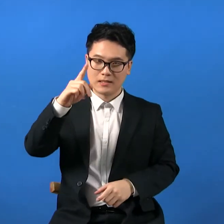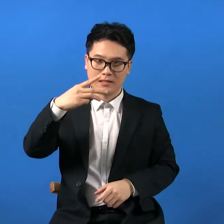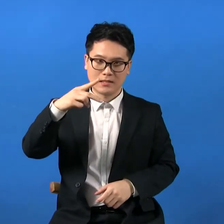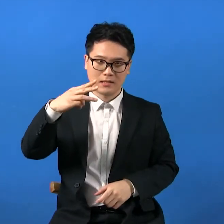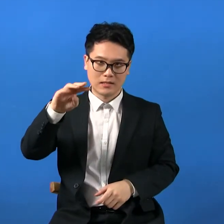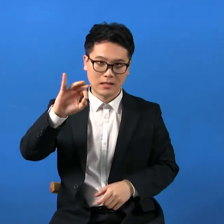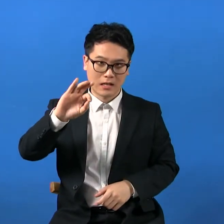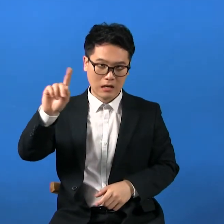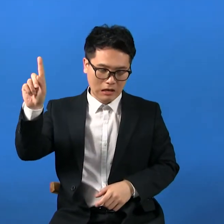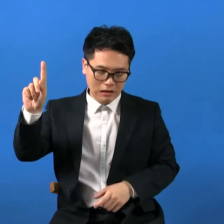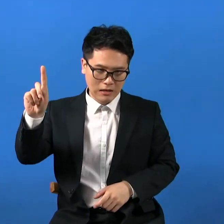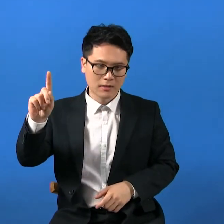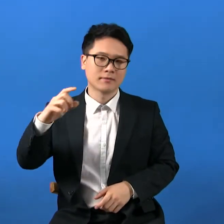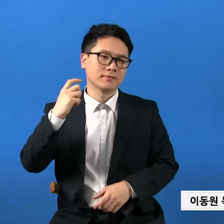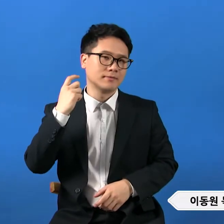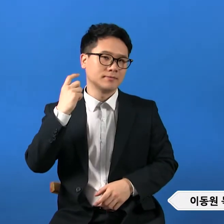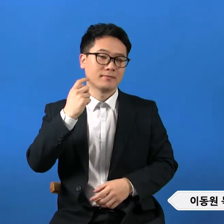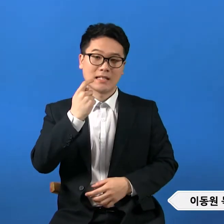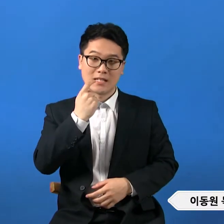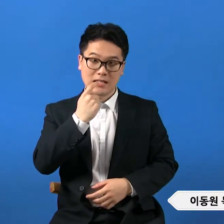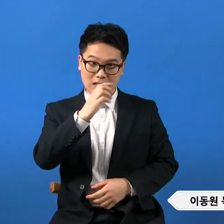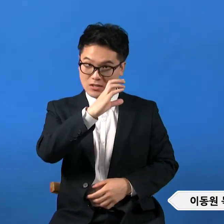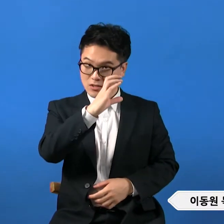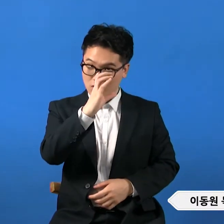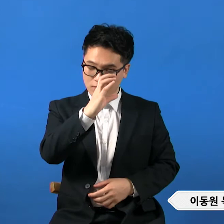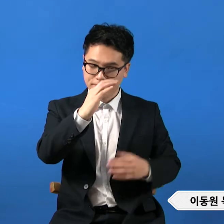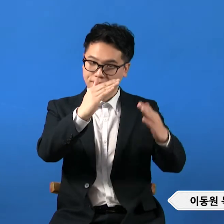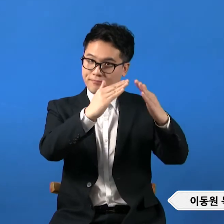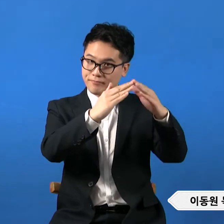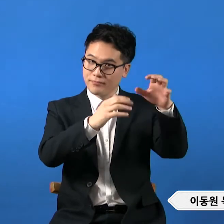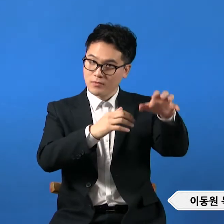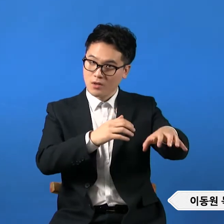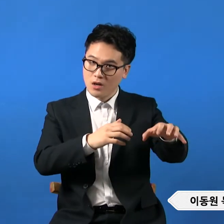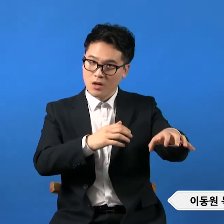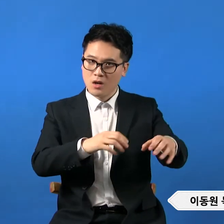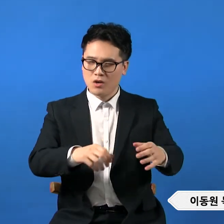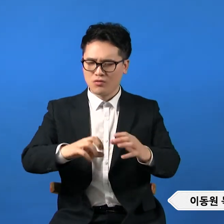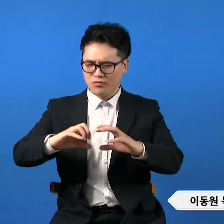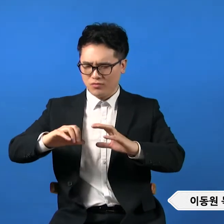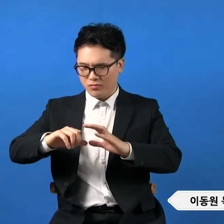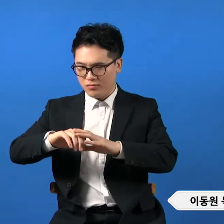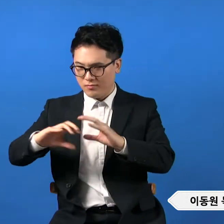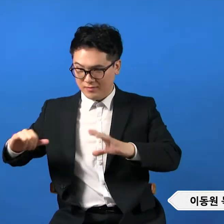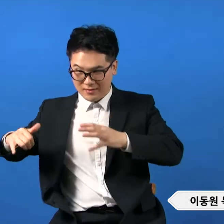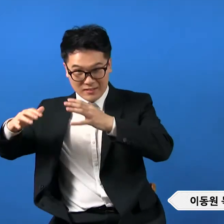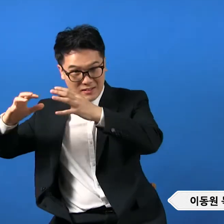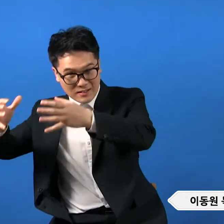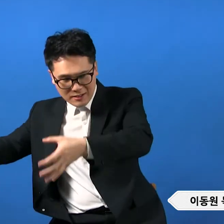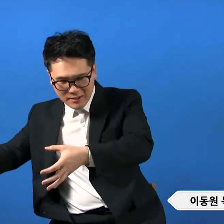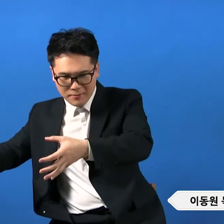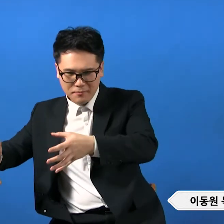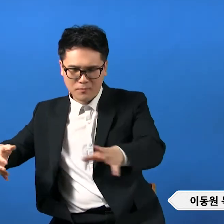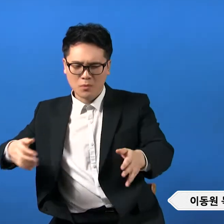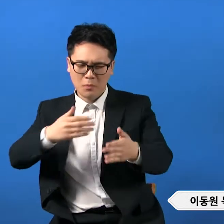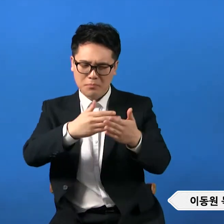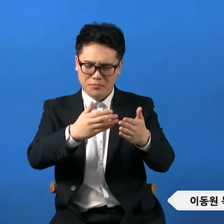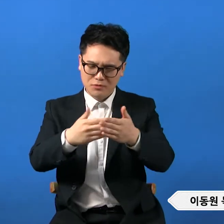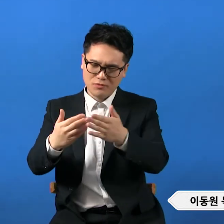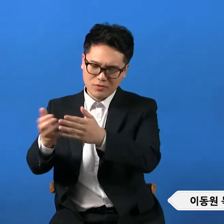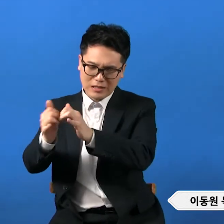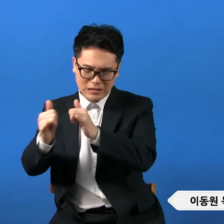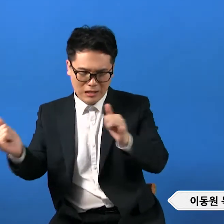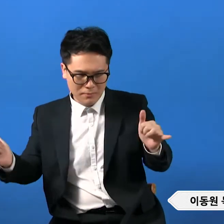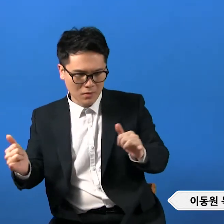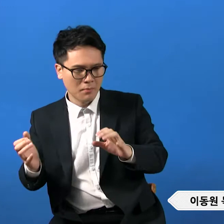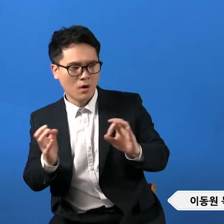뮤지엄에서 세계 미술 애호가들의 슬픔을 초래한 한 사고가 있었습니다.